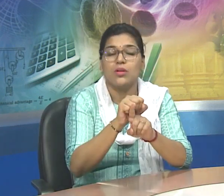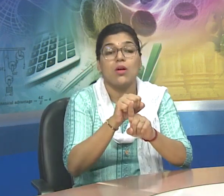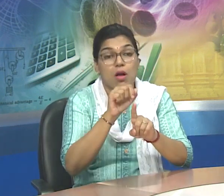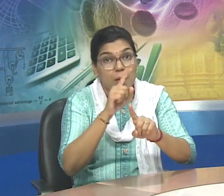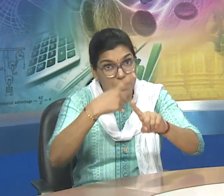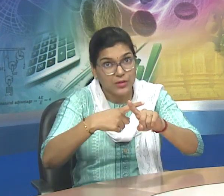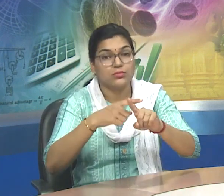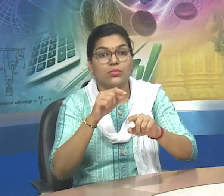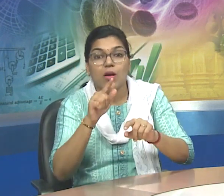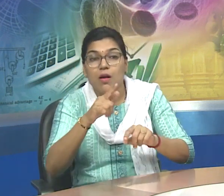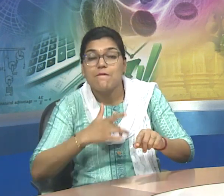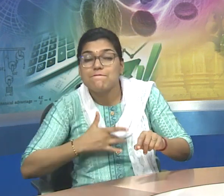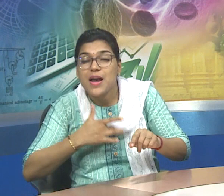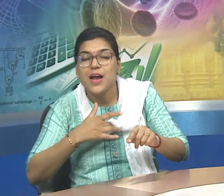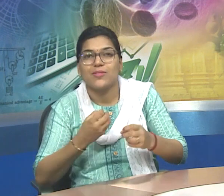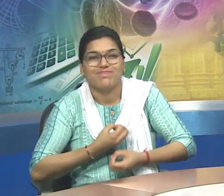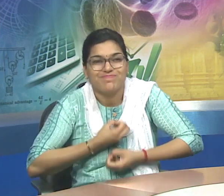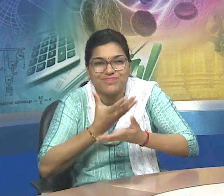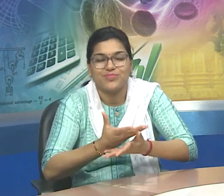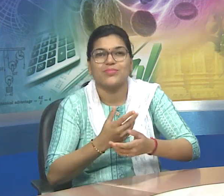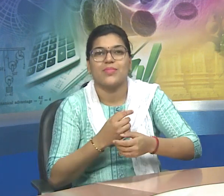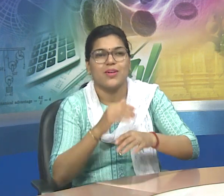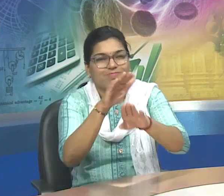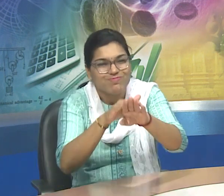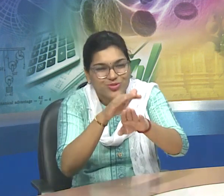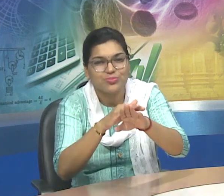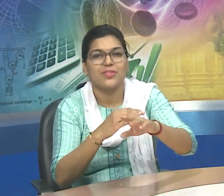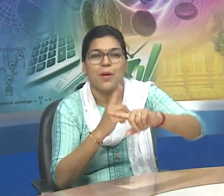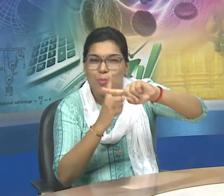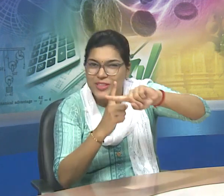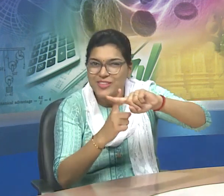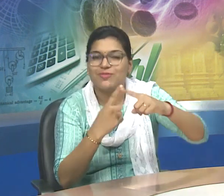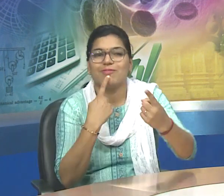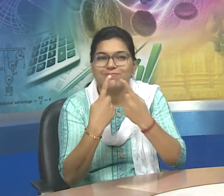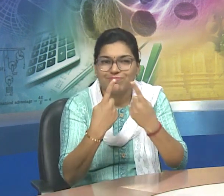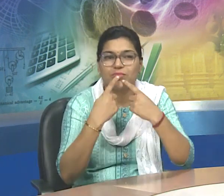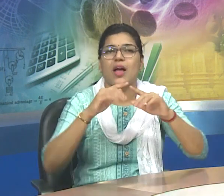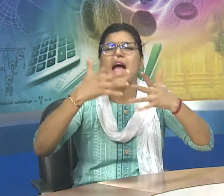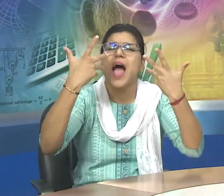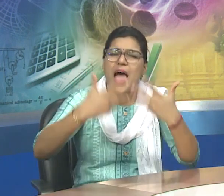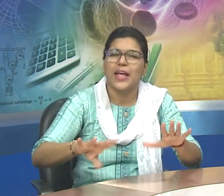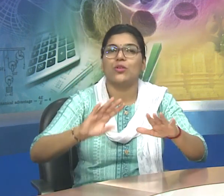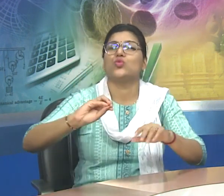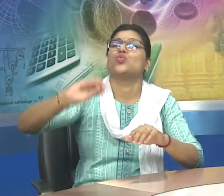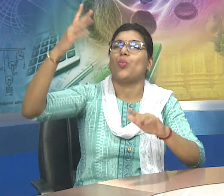जो मूल्य हैं और जो सांस्कृतिक जो हमारी वैल्यूज़ हैं वो आगे बढ़ रही हैं।